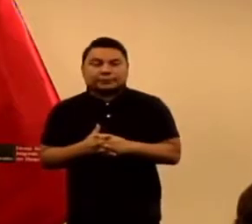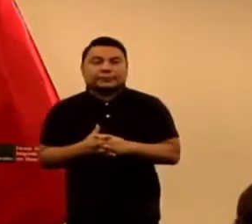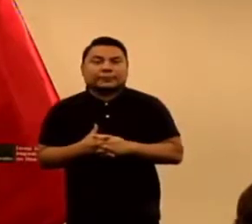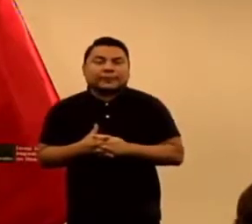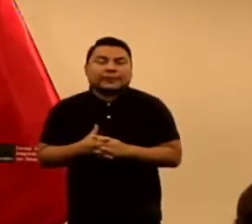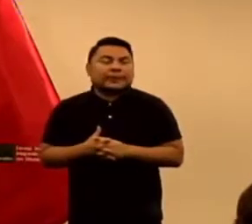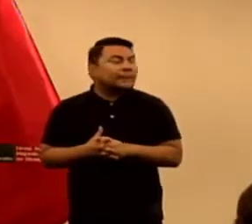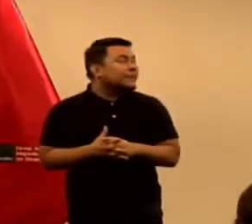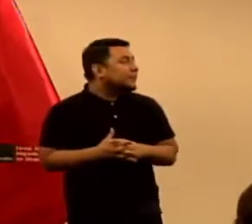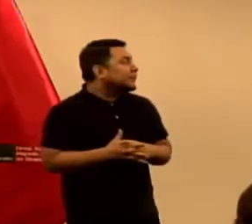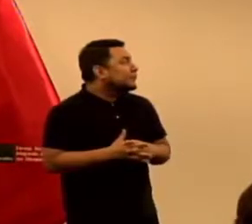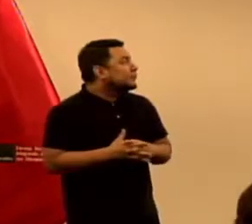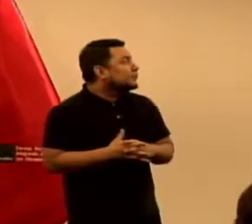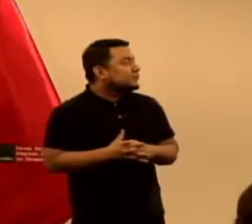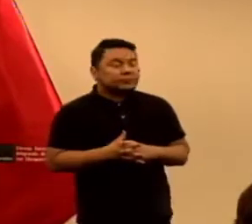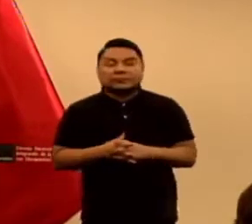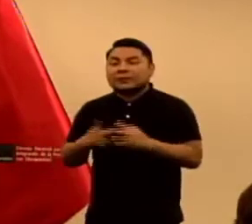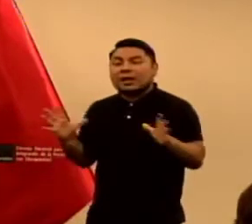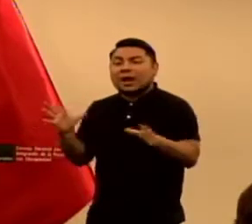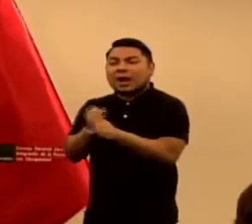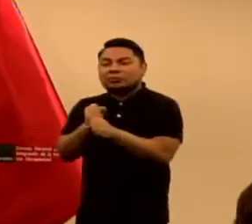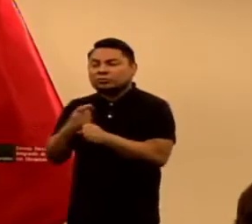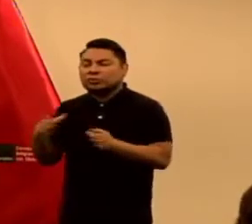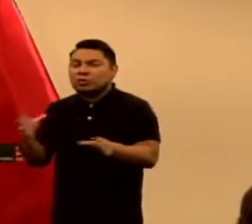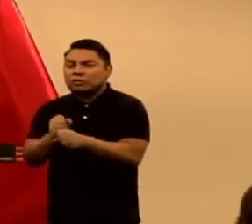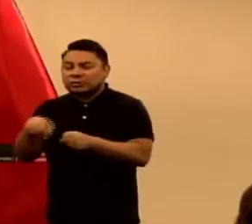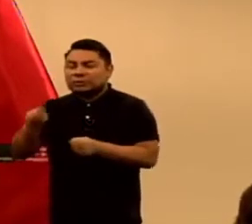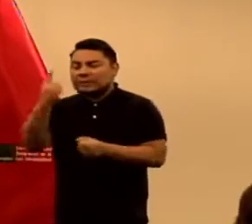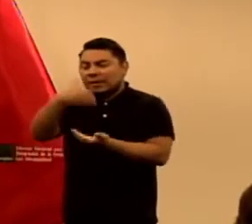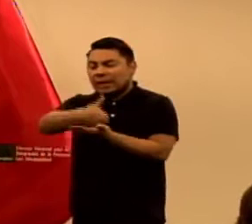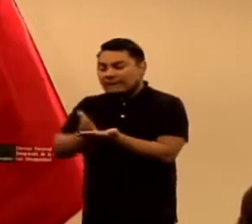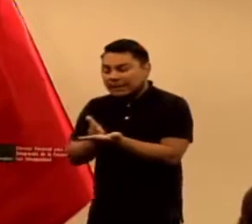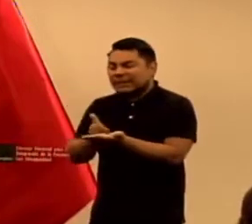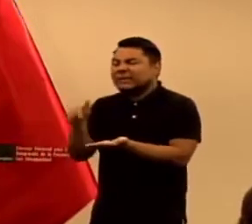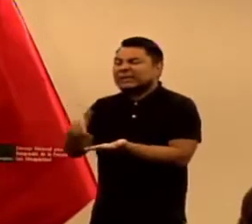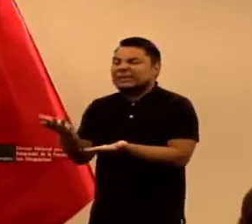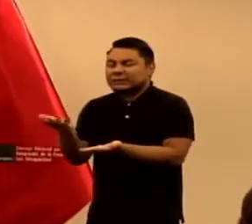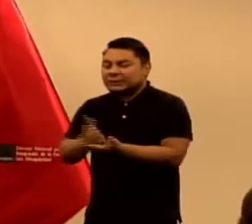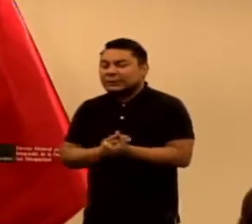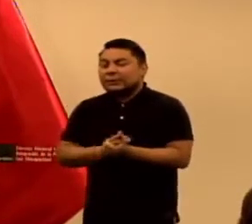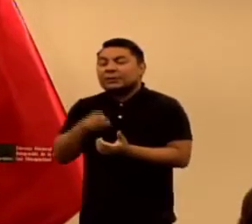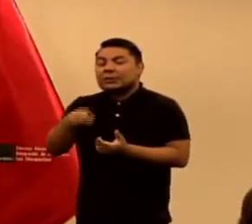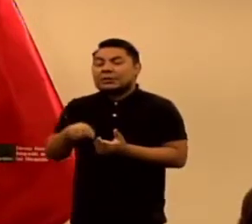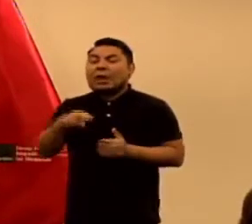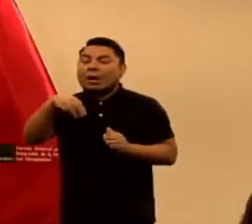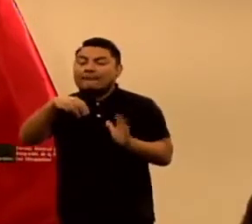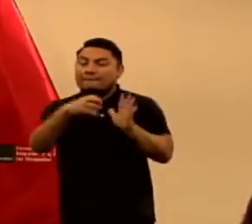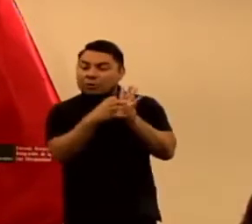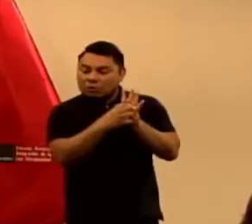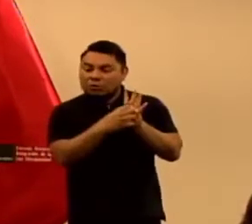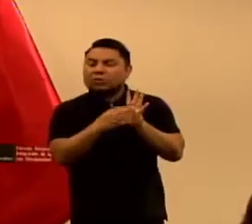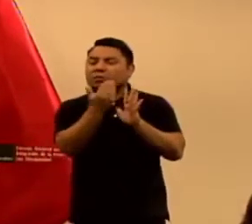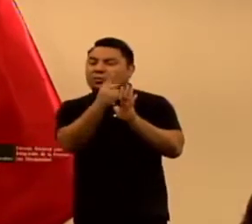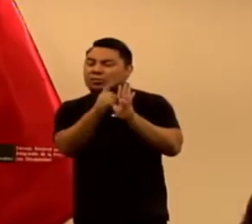seguidamente. Las conclusiones de esta primera parte de la presentación son que el módulo surge